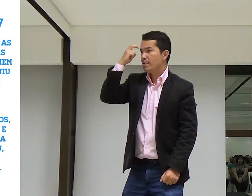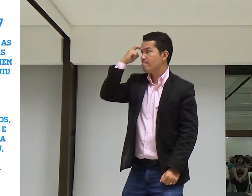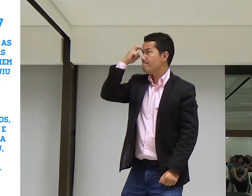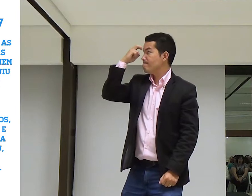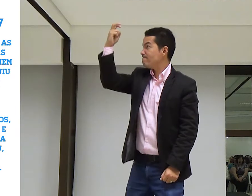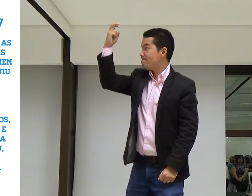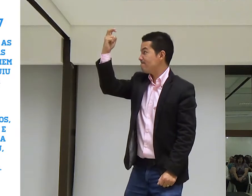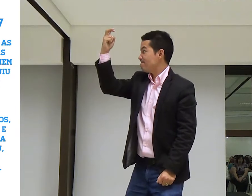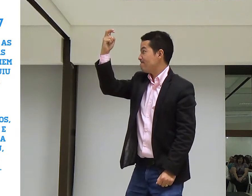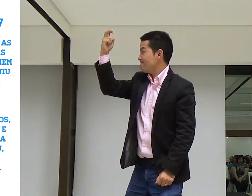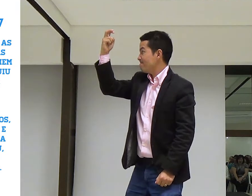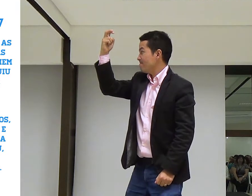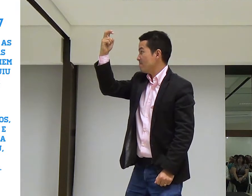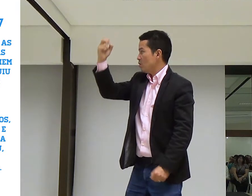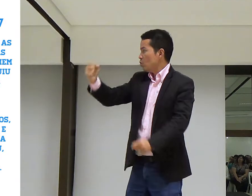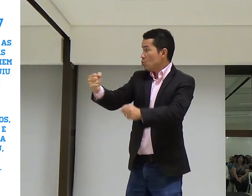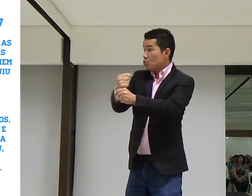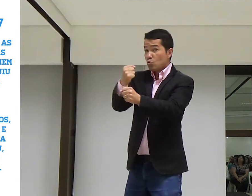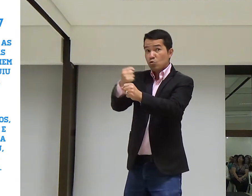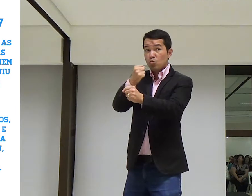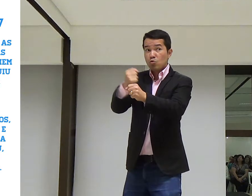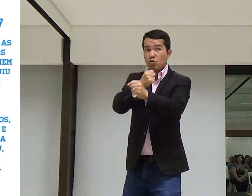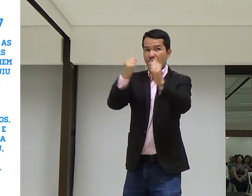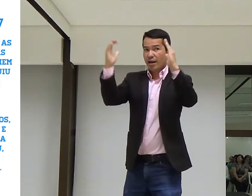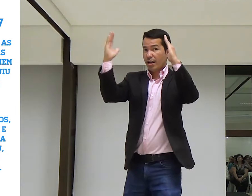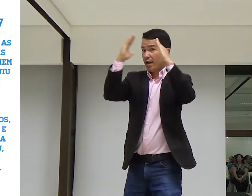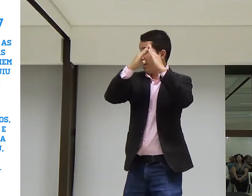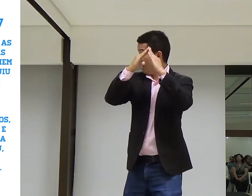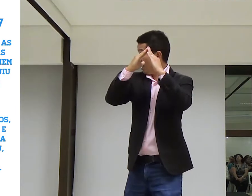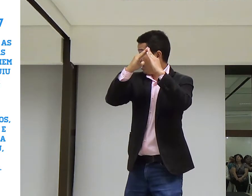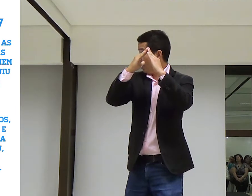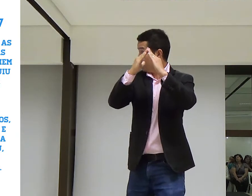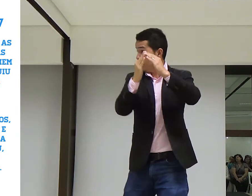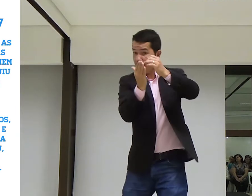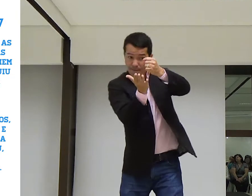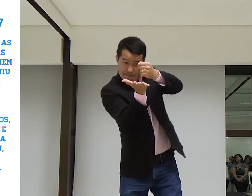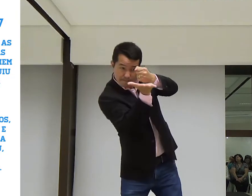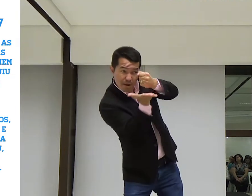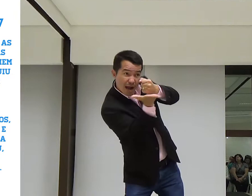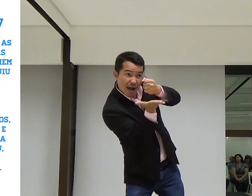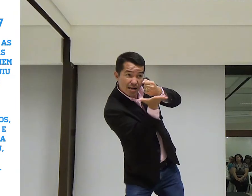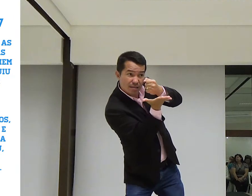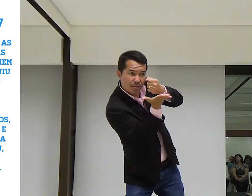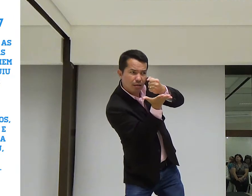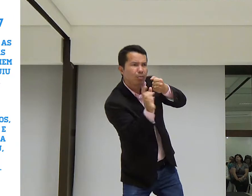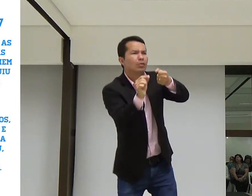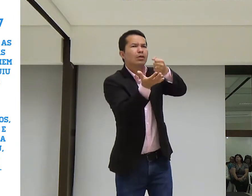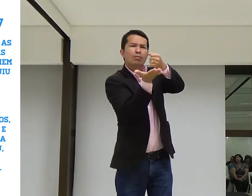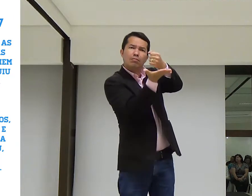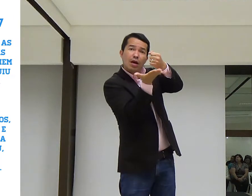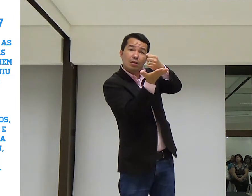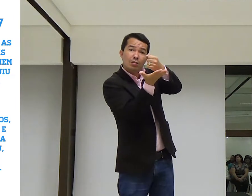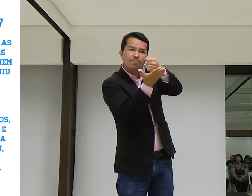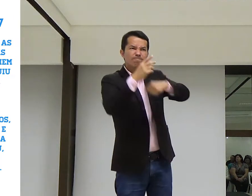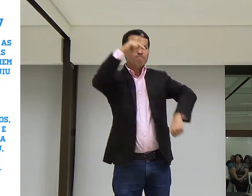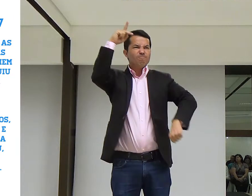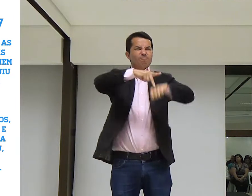que prudente, que construiu a sua casa sobre a rocha. Então, o que é essa